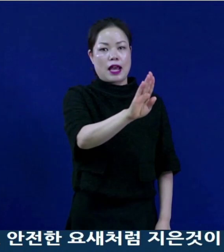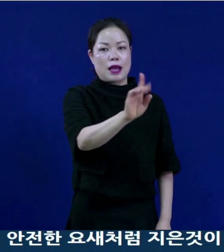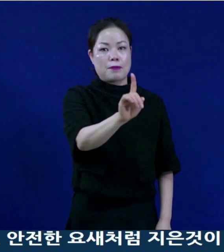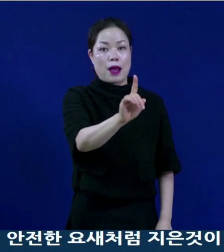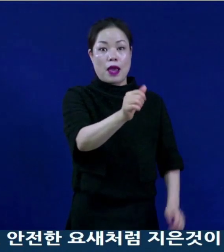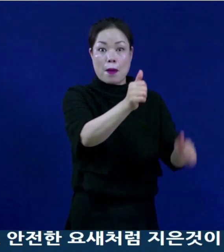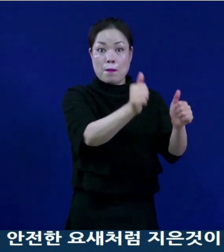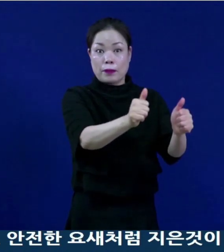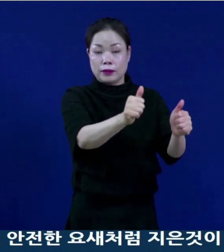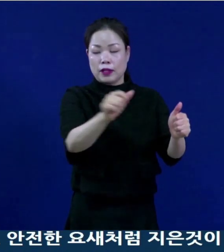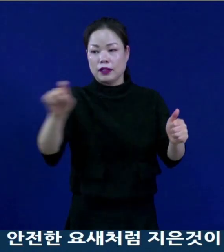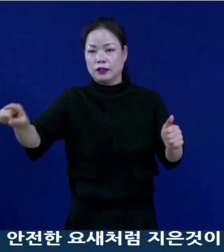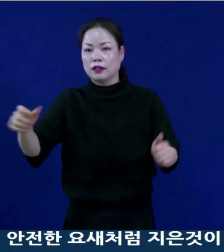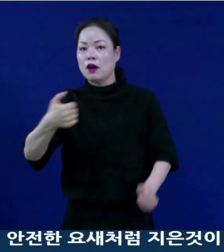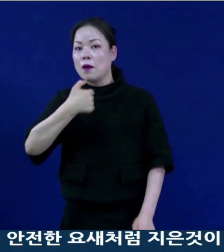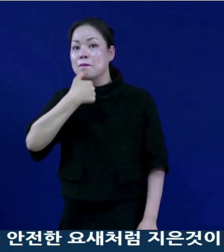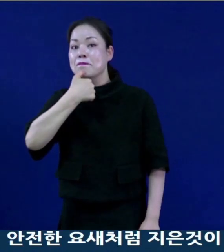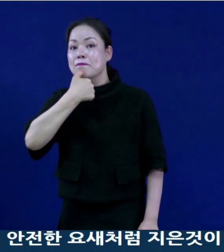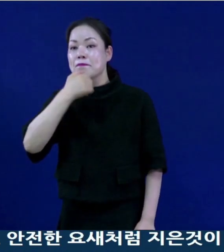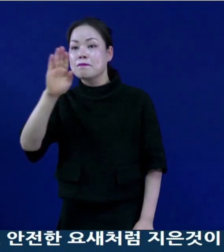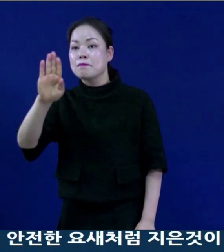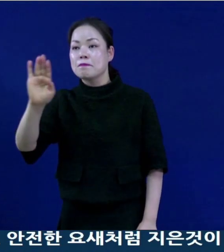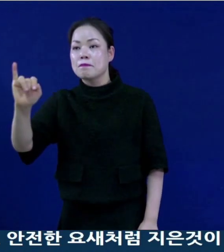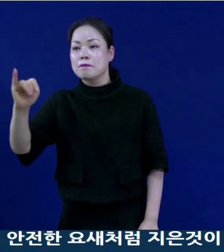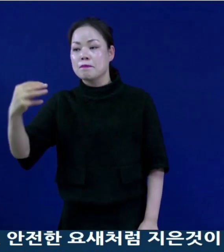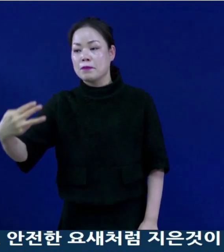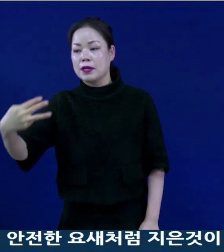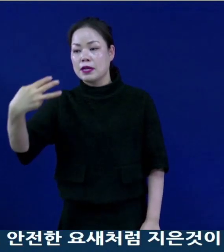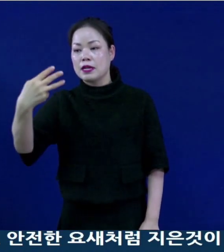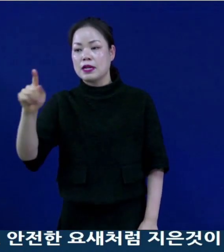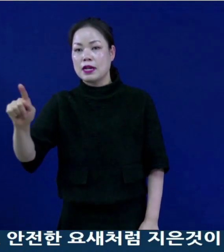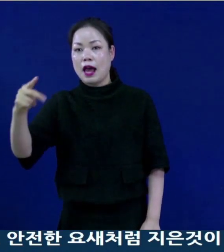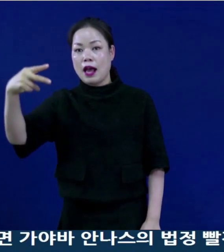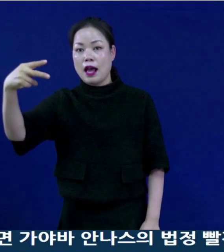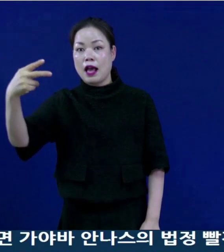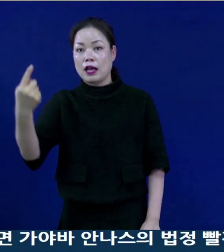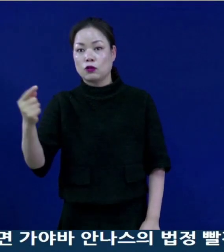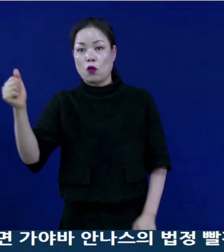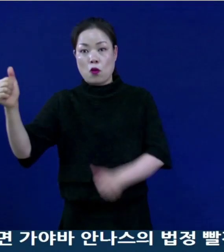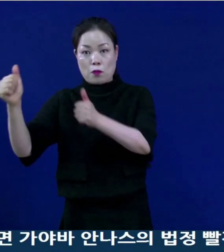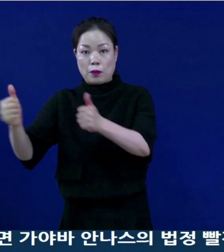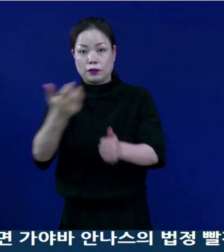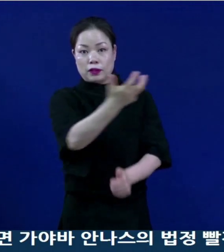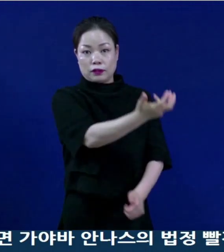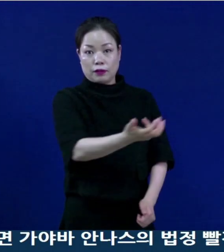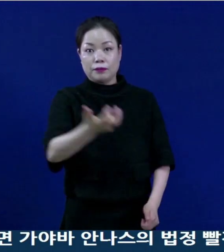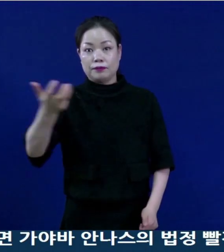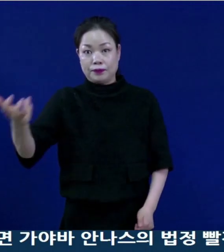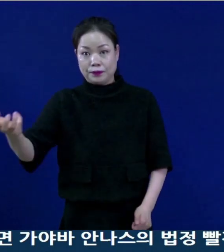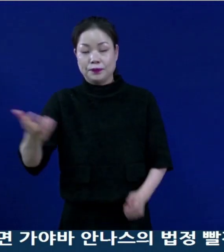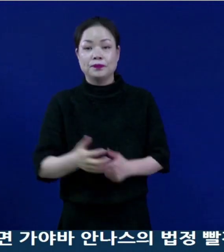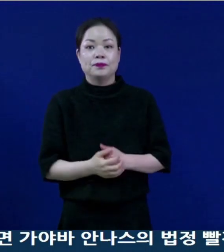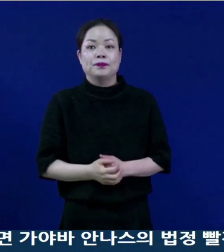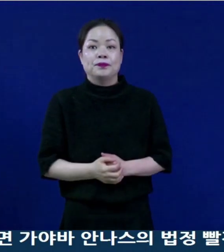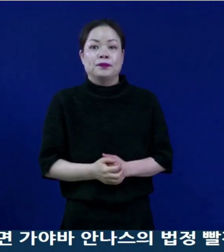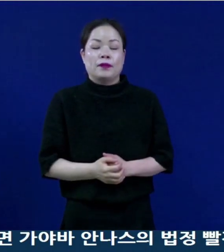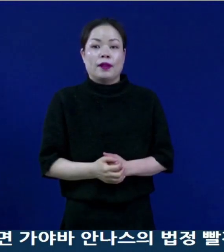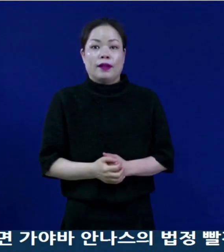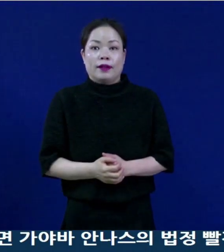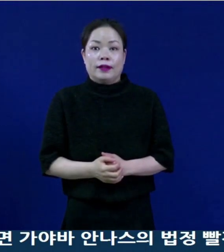법정으로 이송되었을 것이다. 이렇게 정리해 두면 될 것 같습니다.